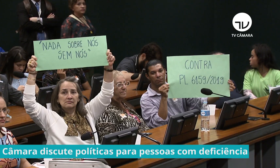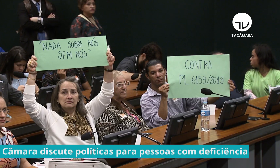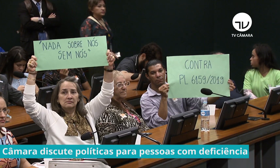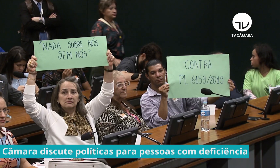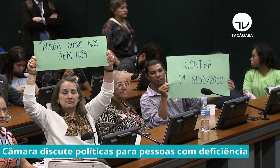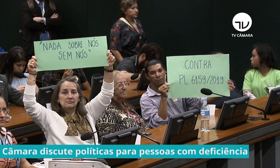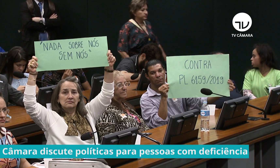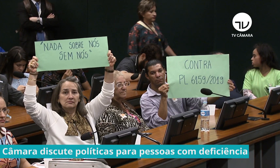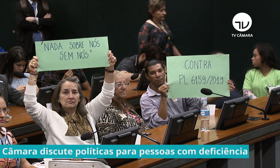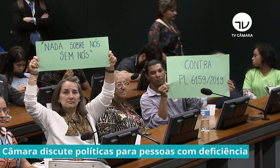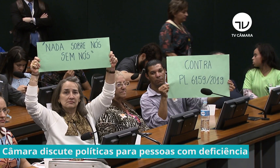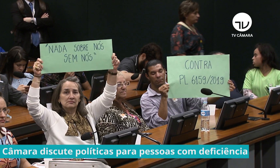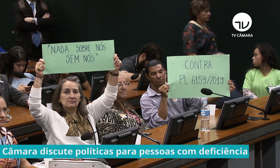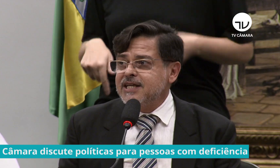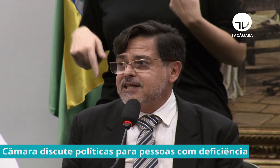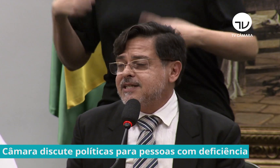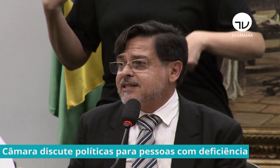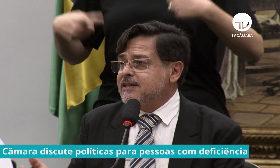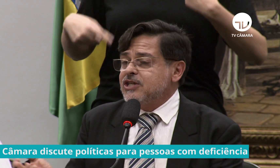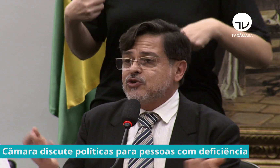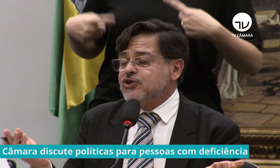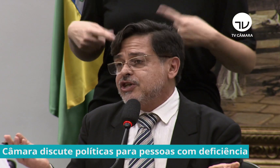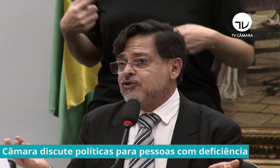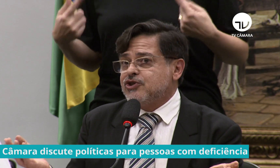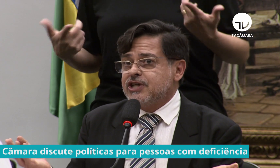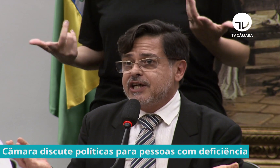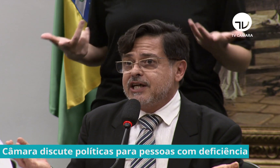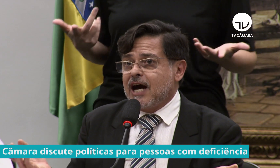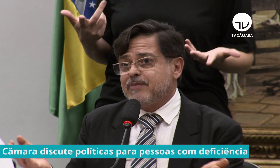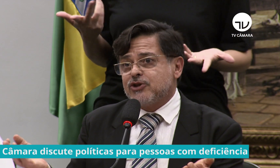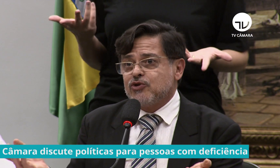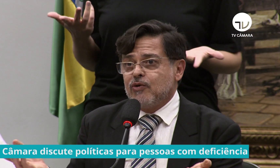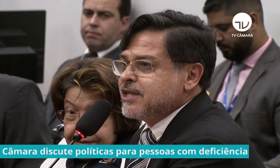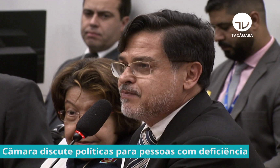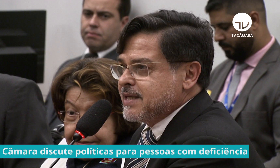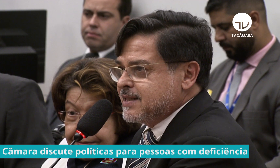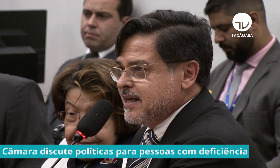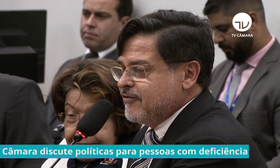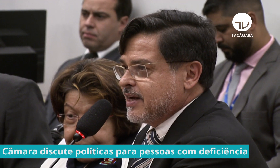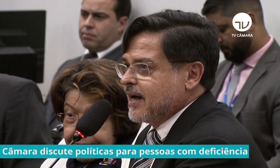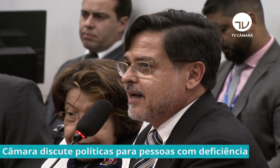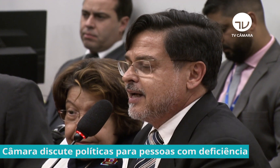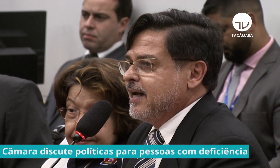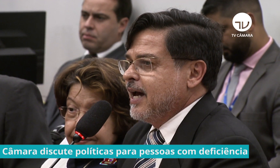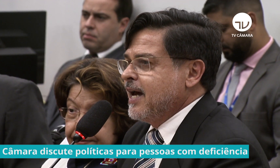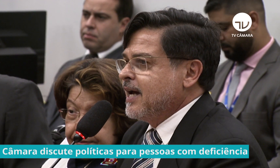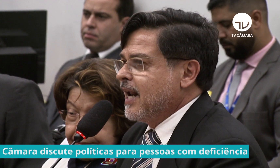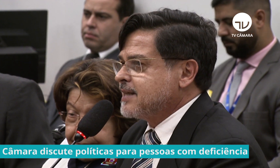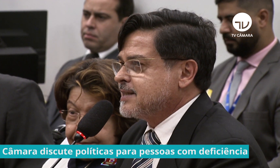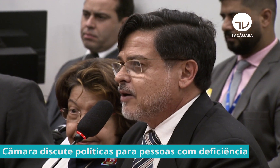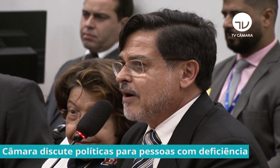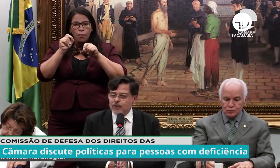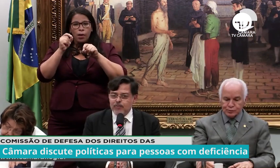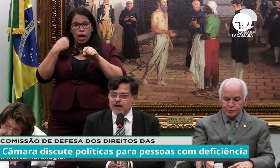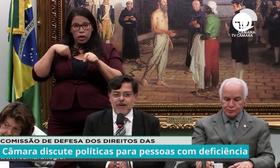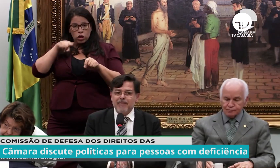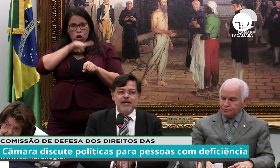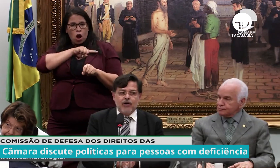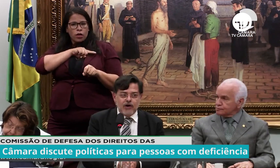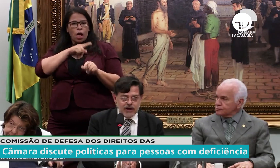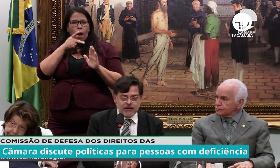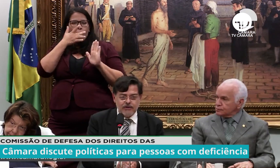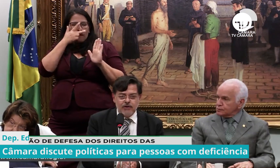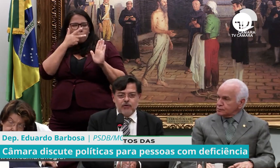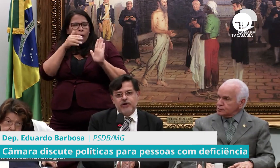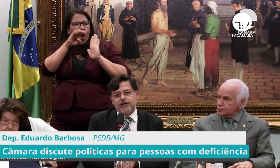de deficientes que teria direito a benefícios, como o BPC de um salário mínimo mensal. Não é um problema